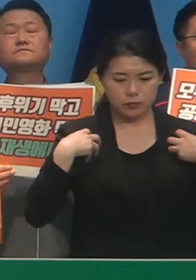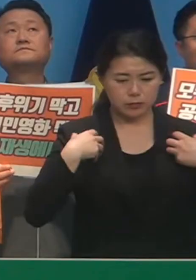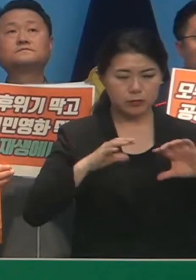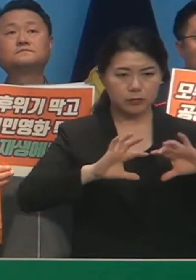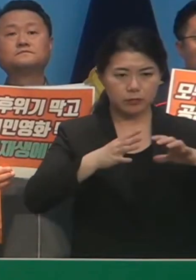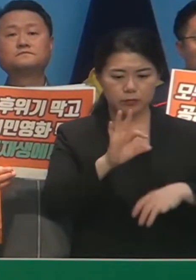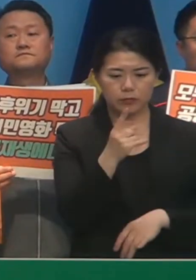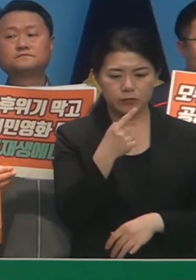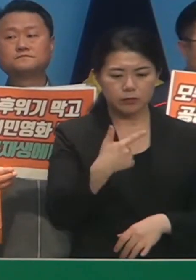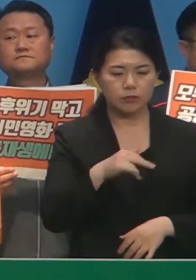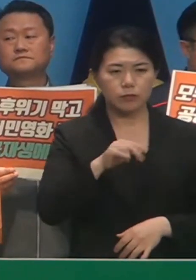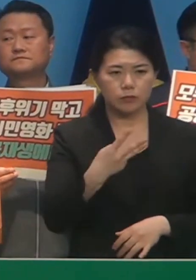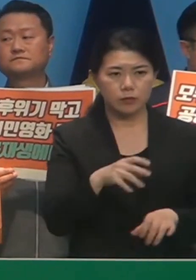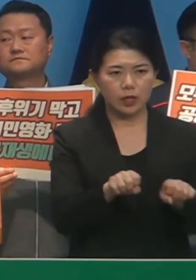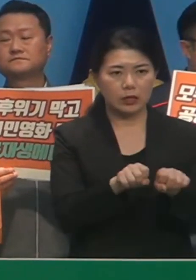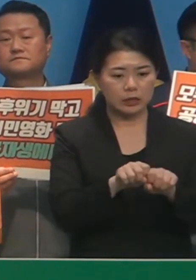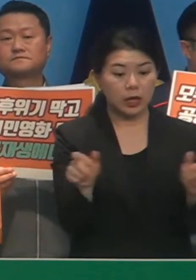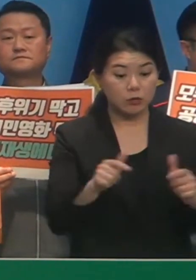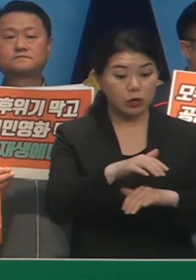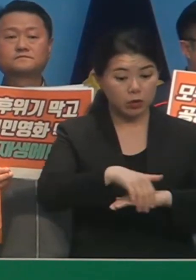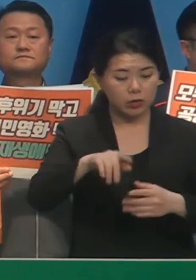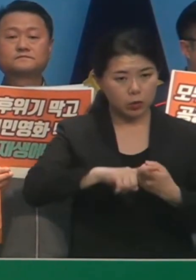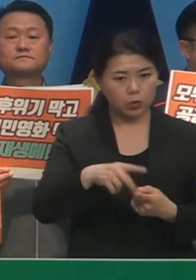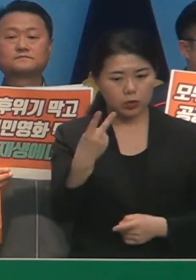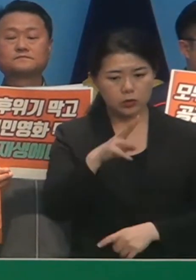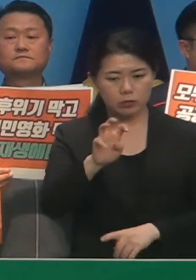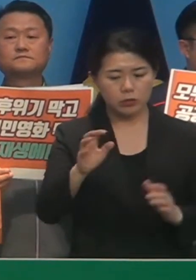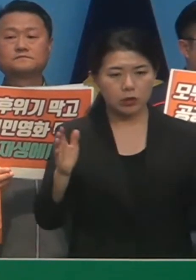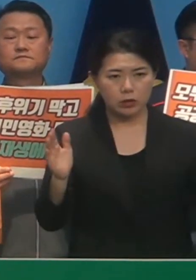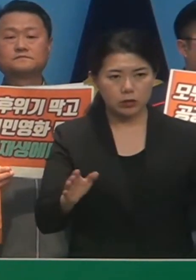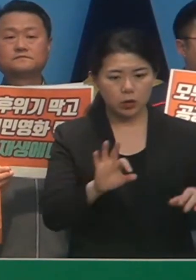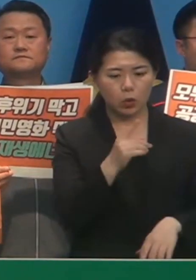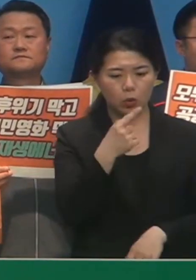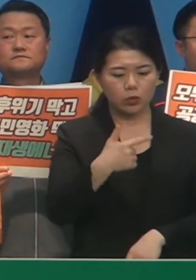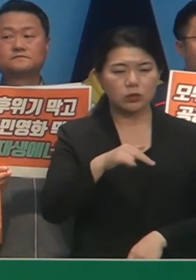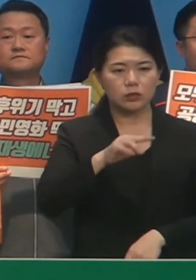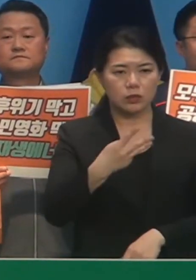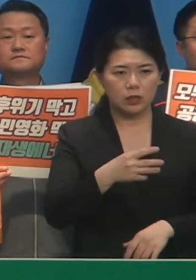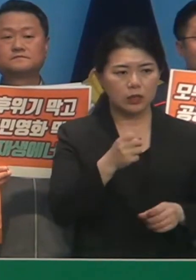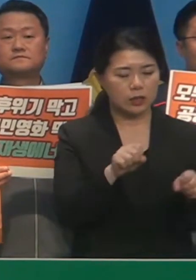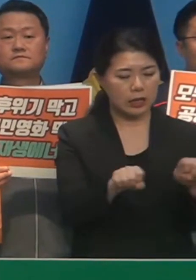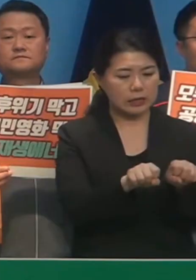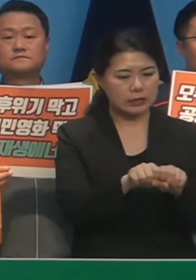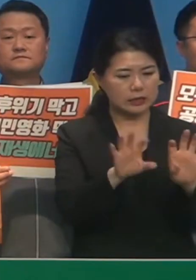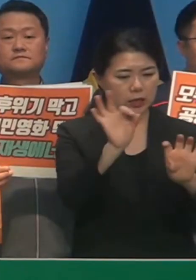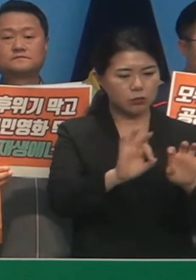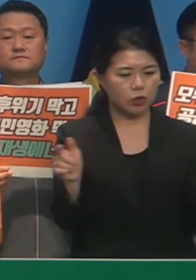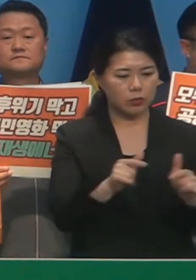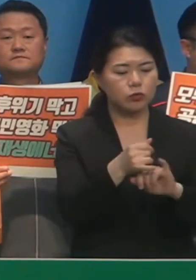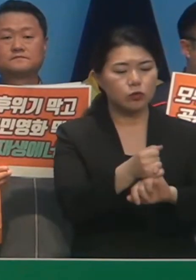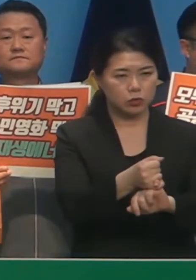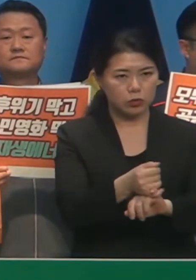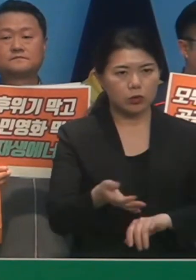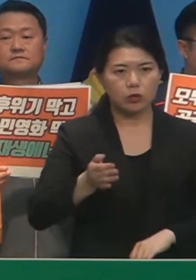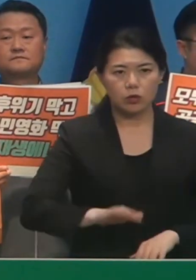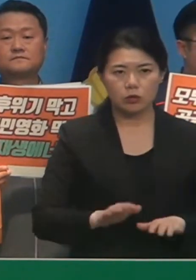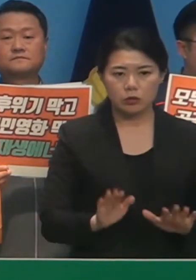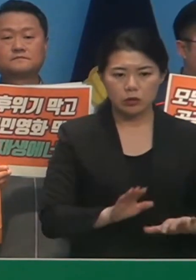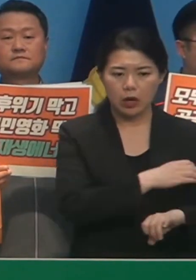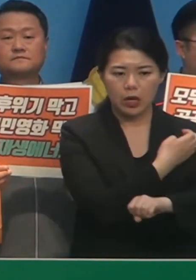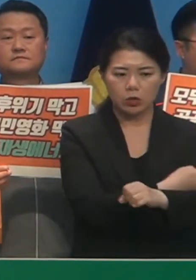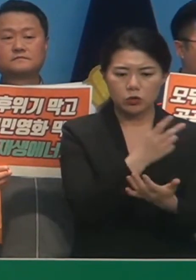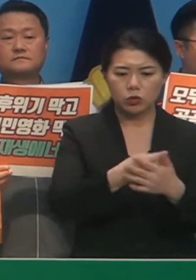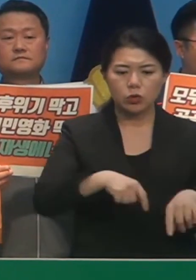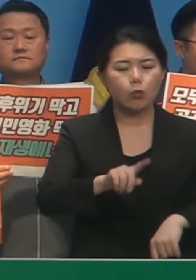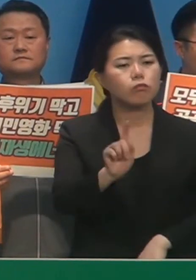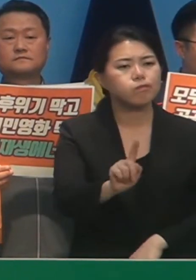국가 온실가스 감축 계획에 따라 2030년까지 온실가스를 40% 감축하겠다고 약속했지만 지금의 에너지